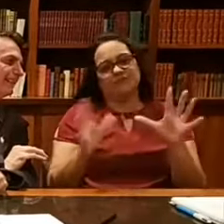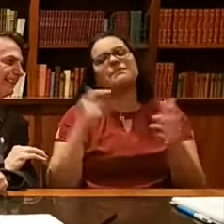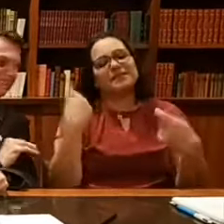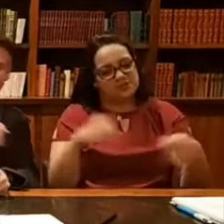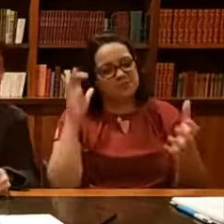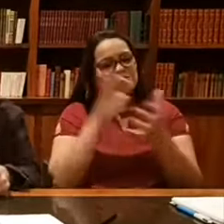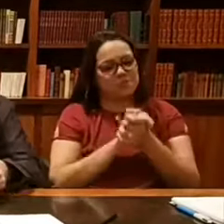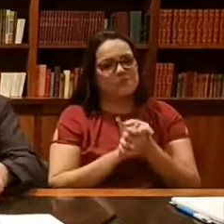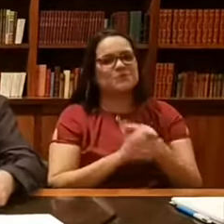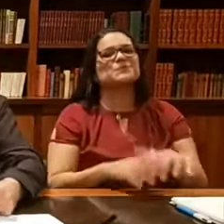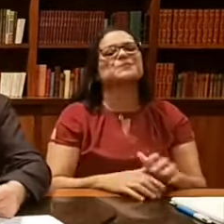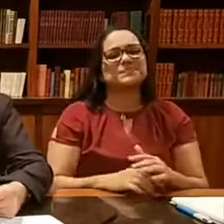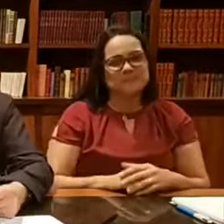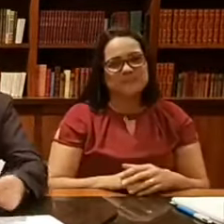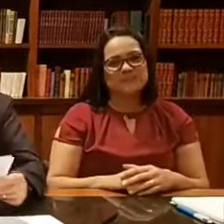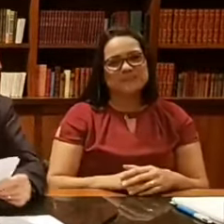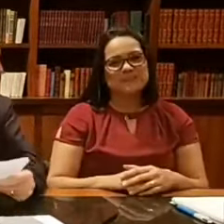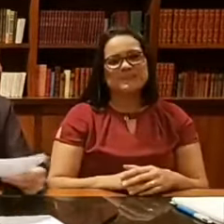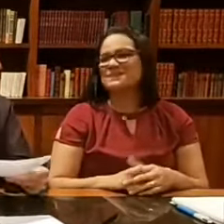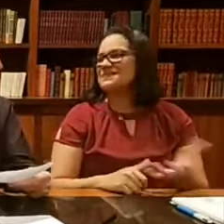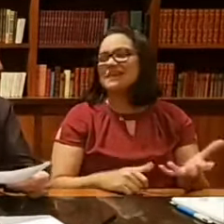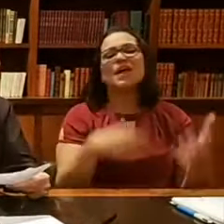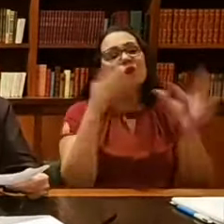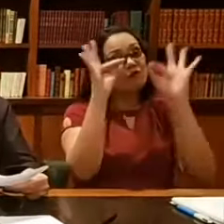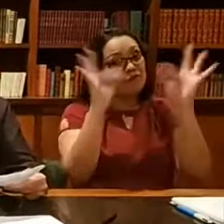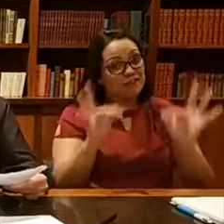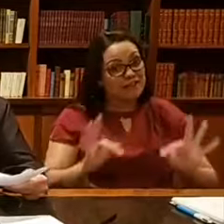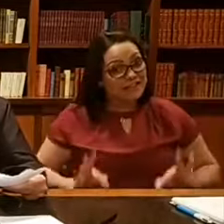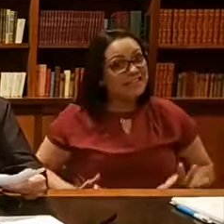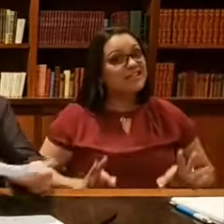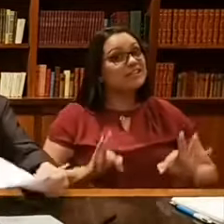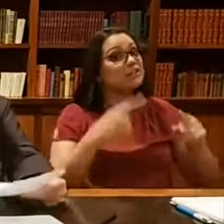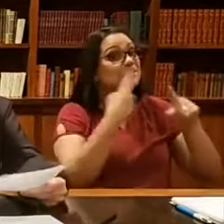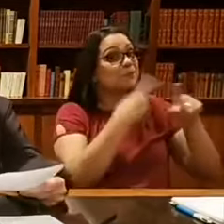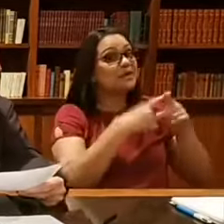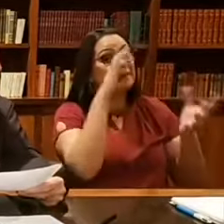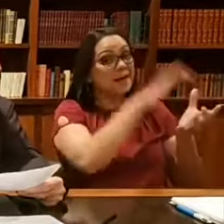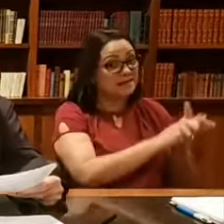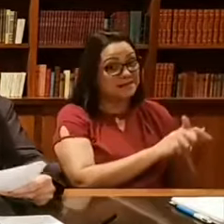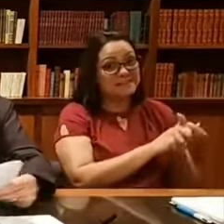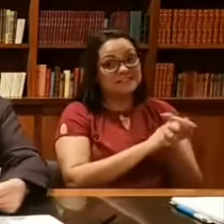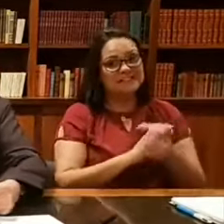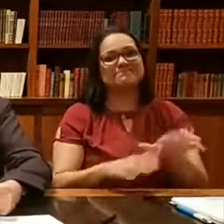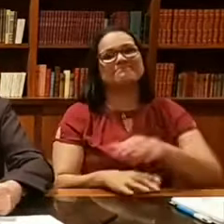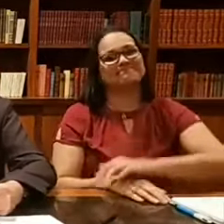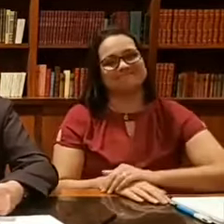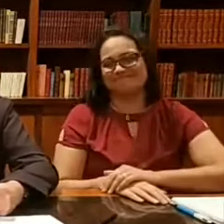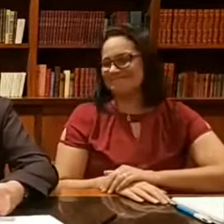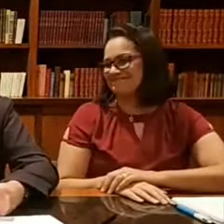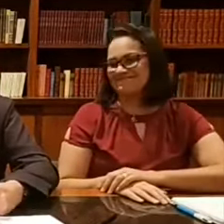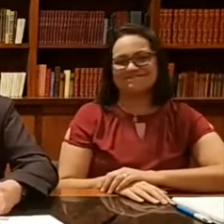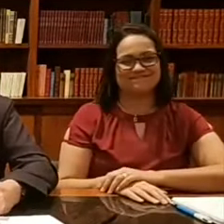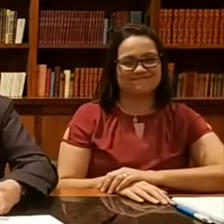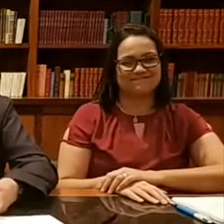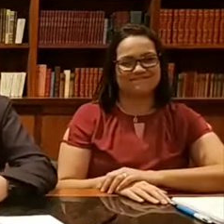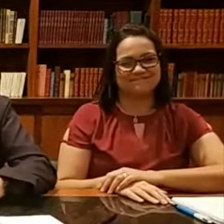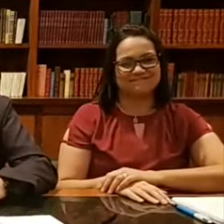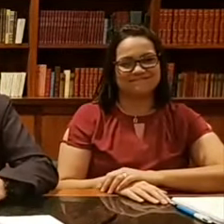Não. Tá vendo? Você só é feliz, em grande parte, por causa do esposo, não é isso? Tá.